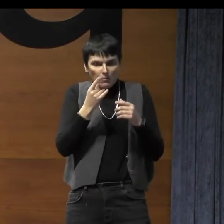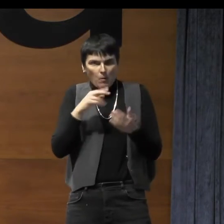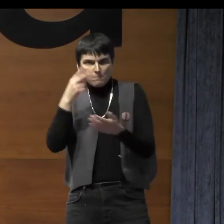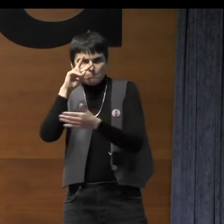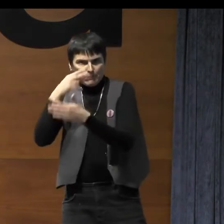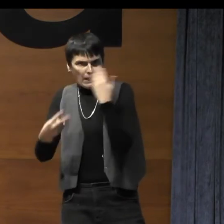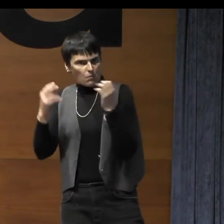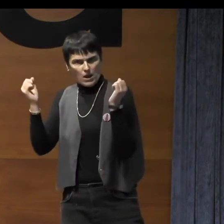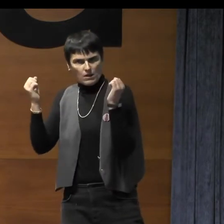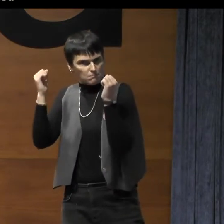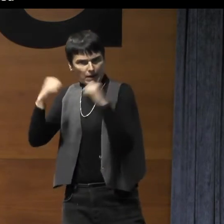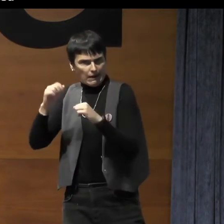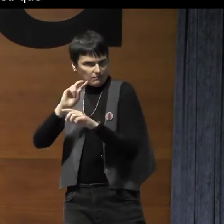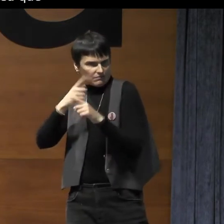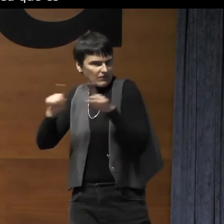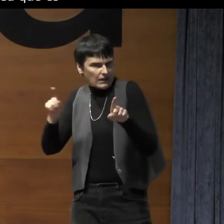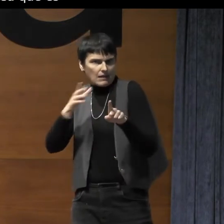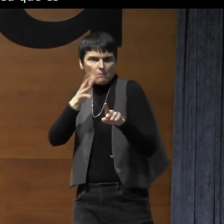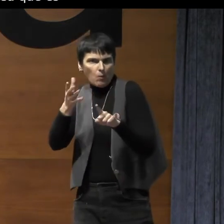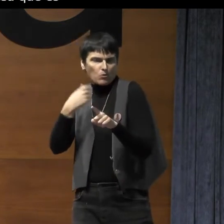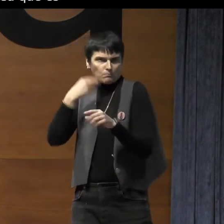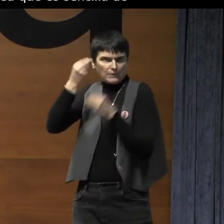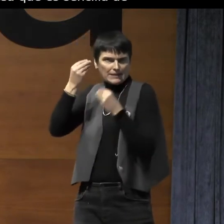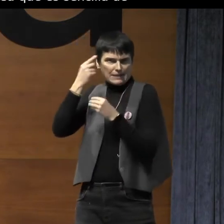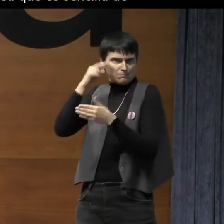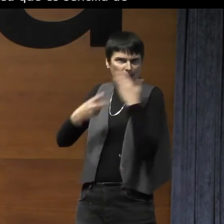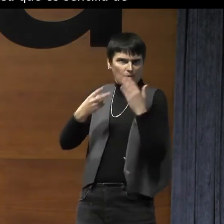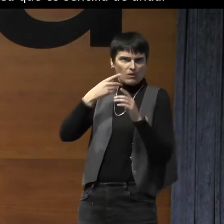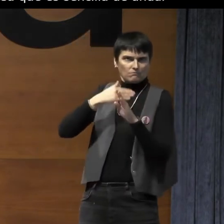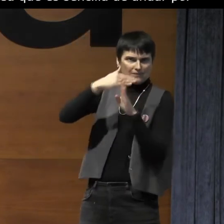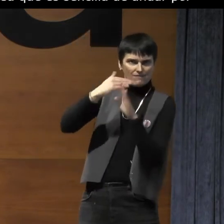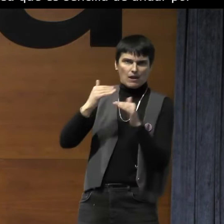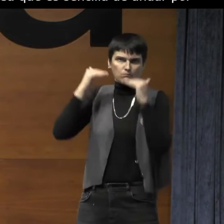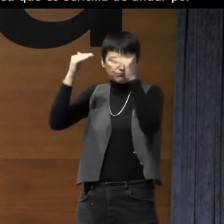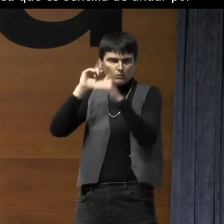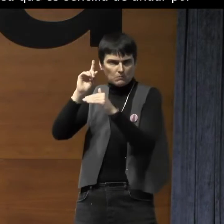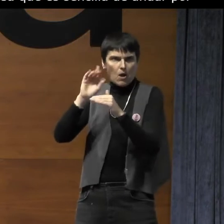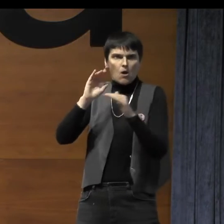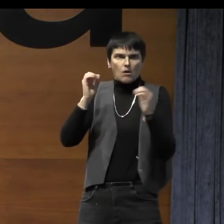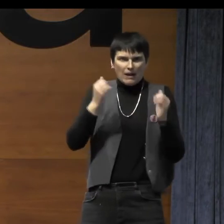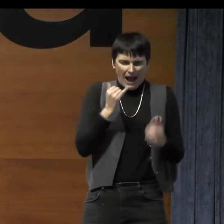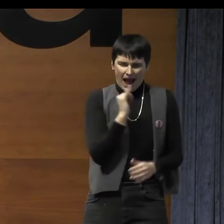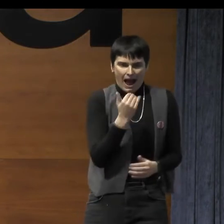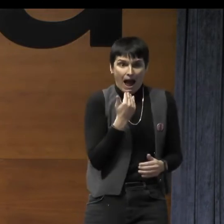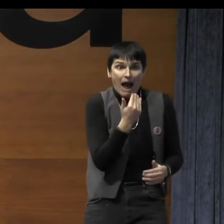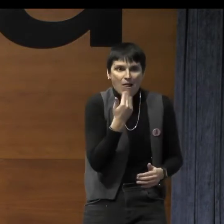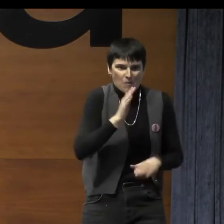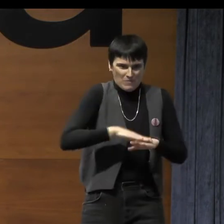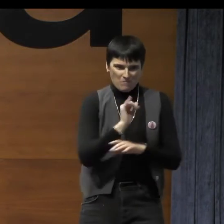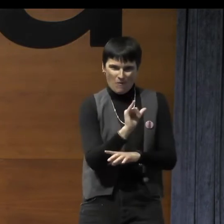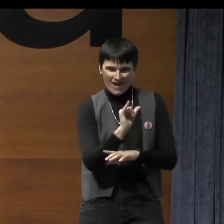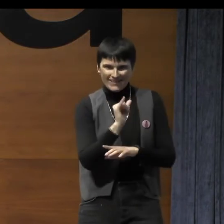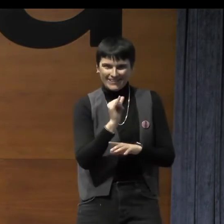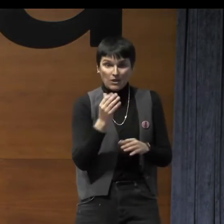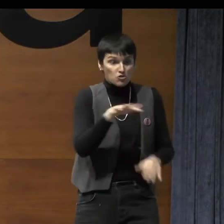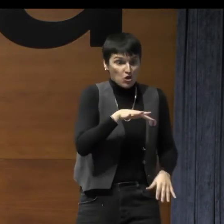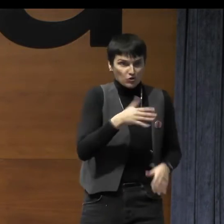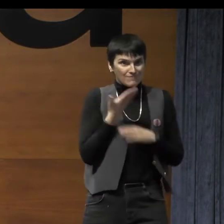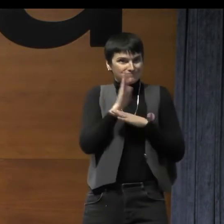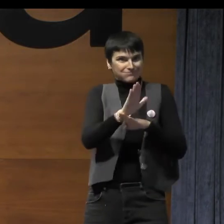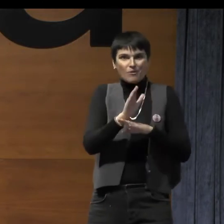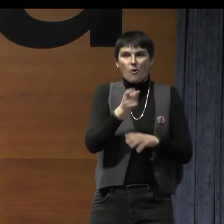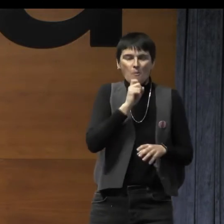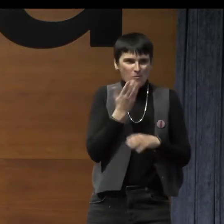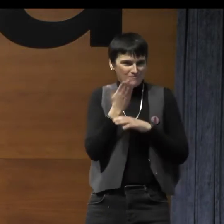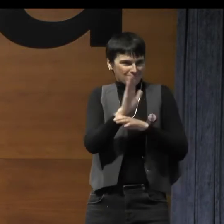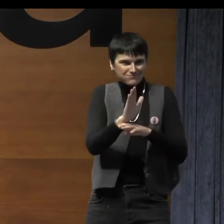sencilla de andar por casa, muy básica, y es diferente a la lengua que nos están enseñando, que quizás esté más